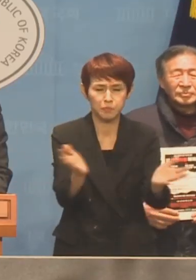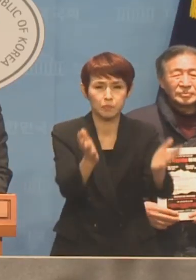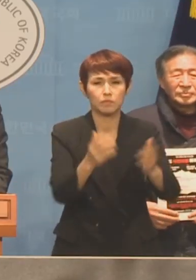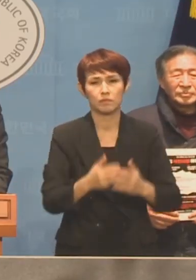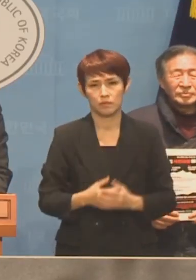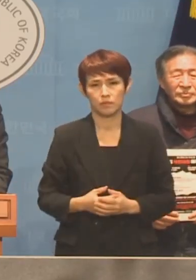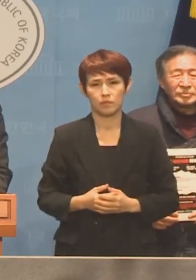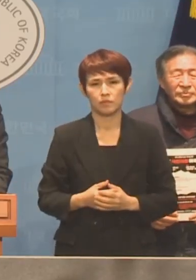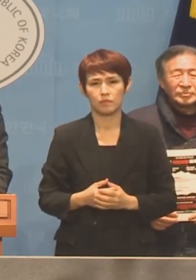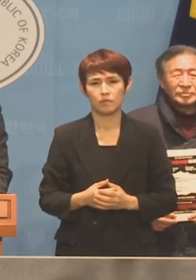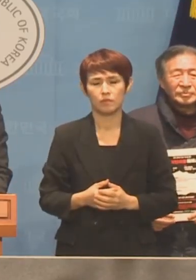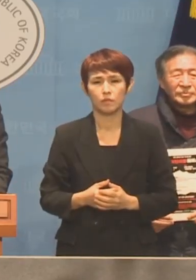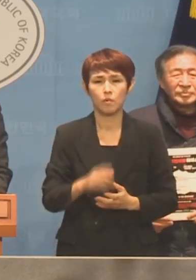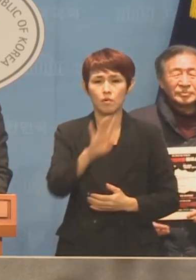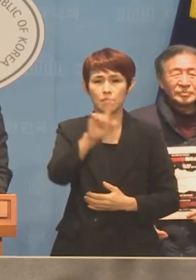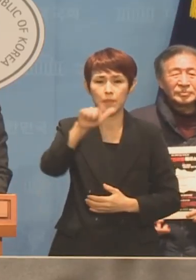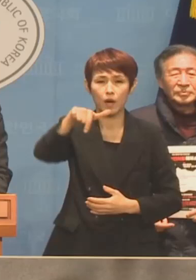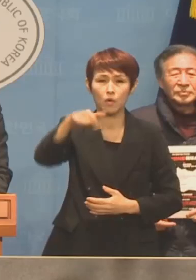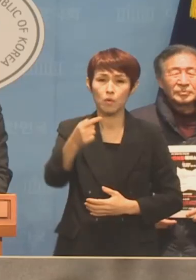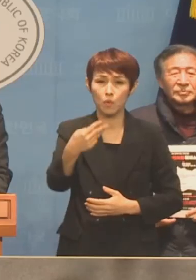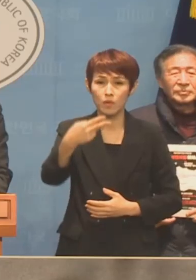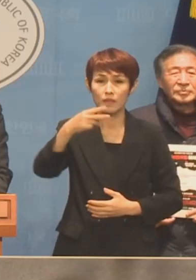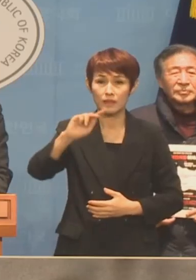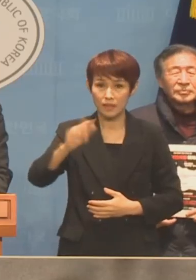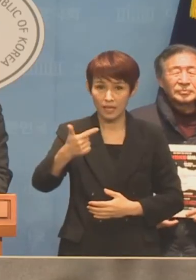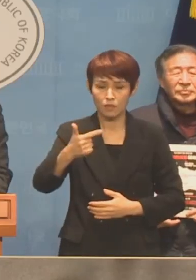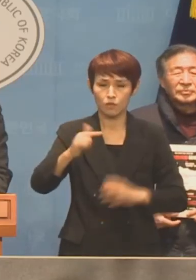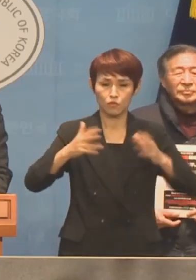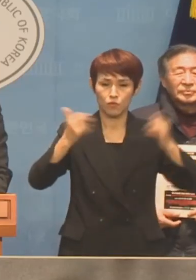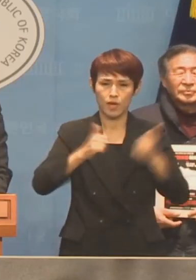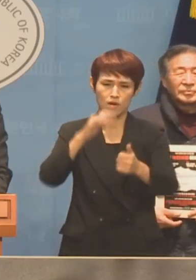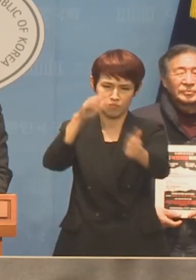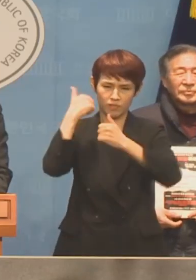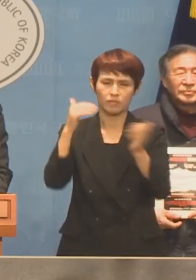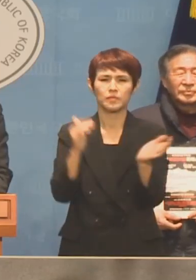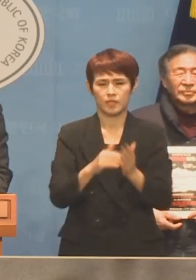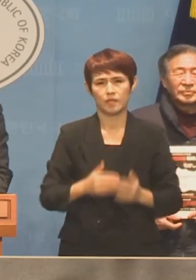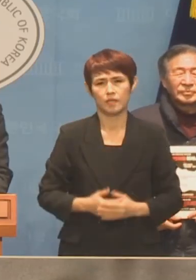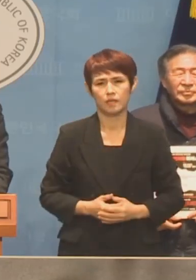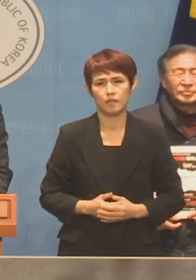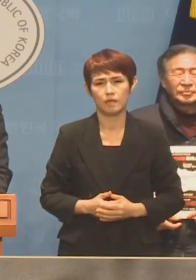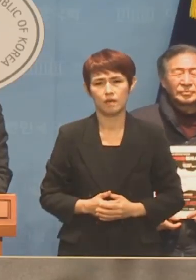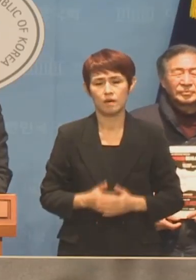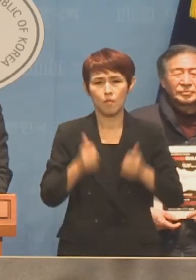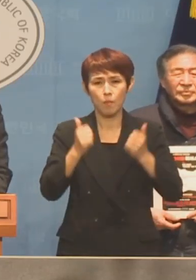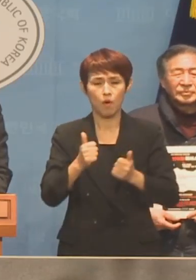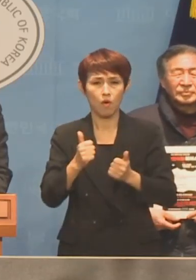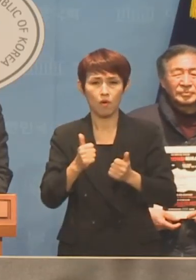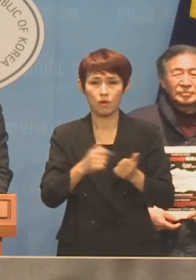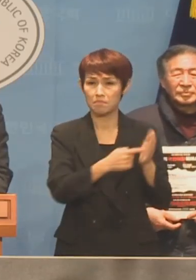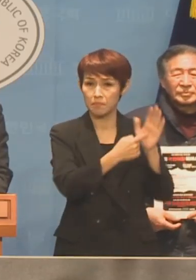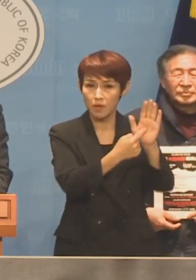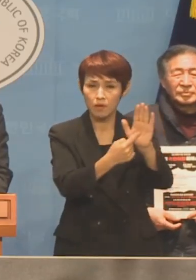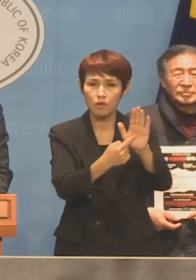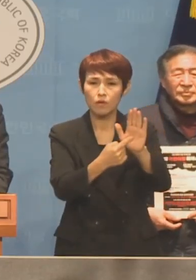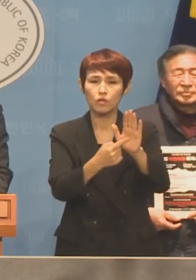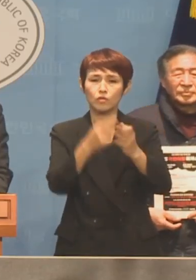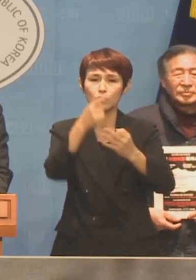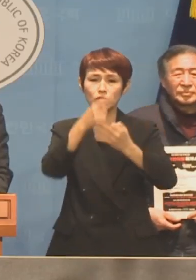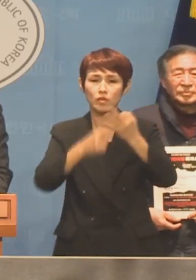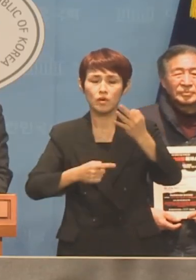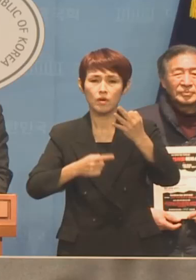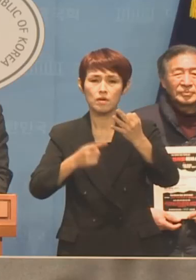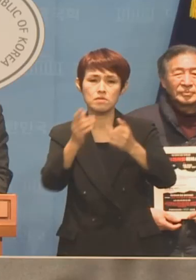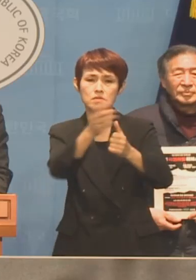상징인 아류백골단을 국회로 불러들였습니다. 법원이 발부한 내란 수괴 윤석열 체포영장